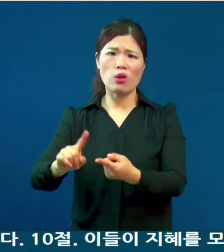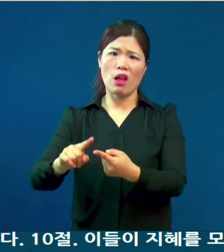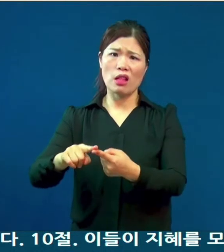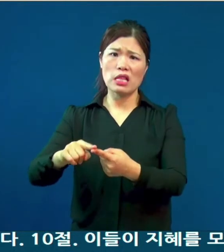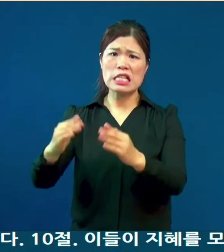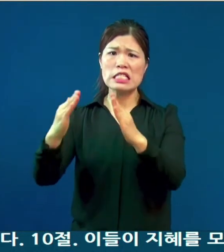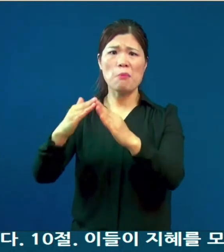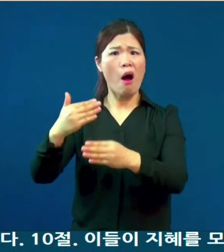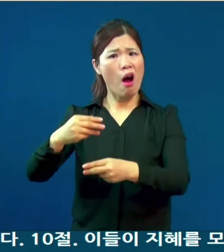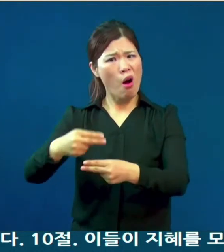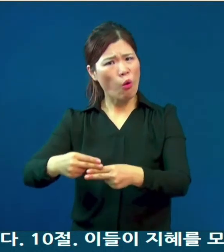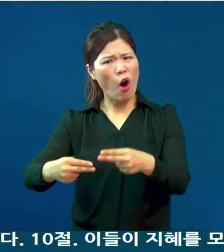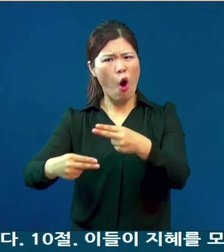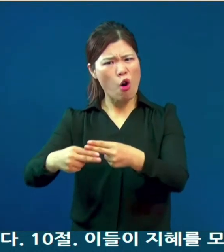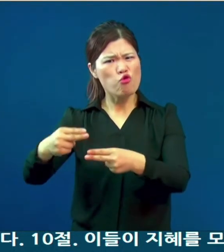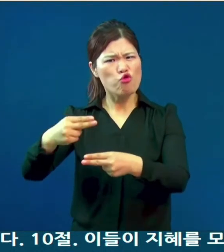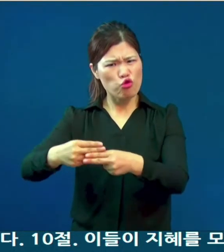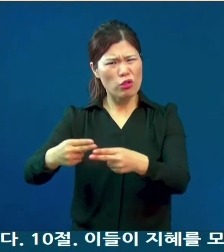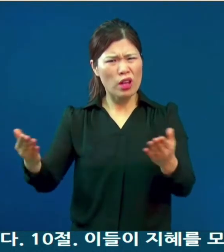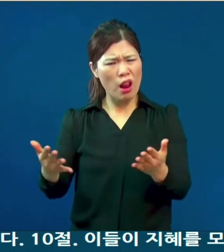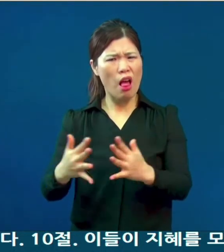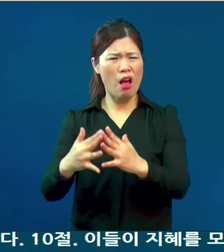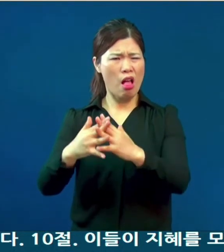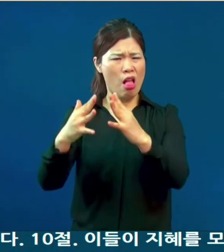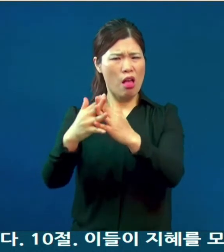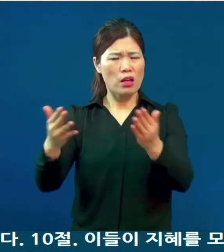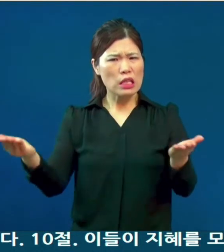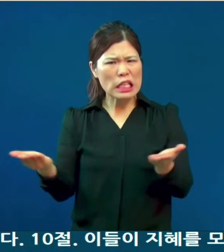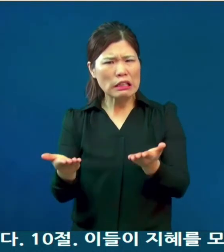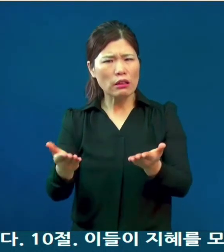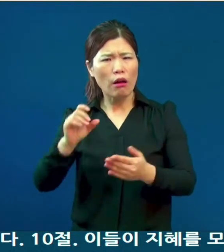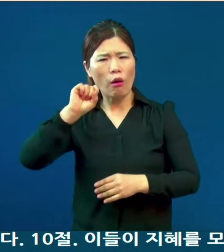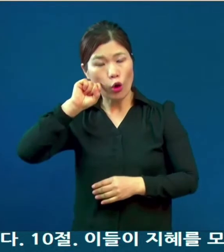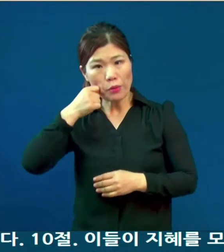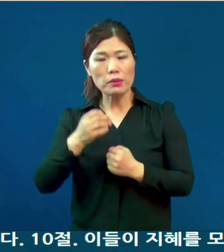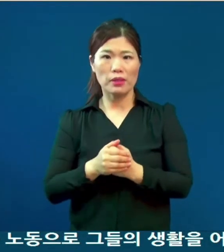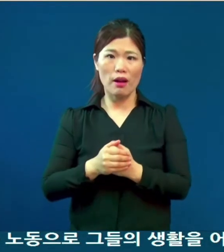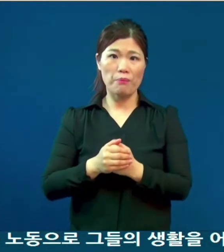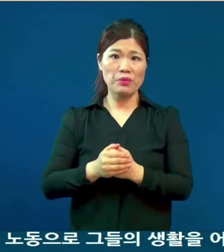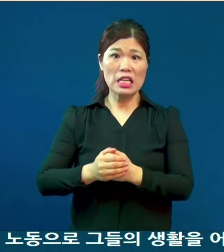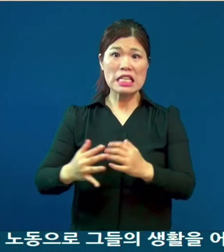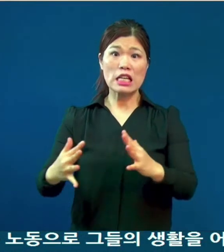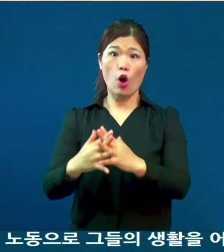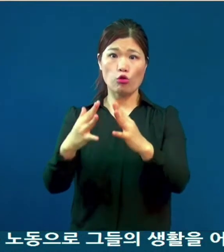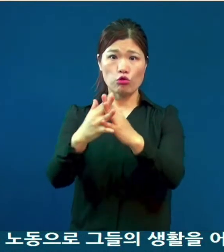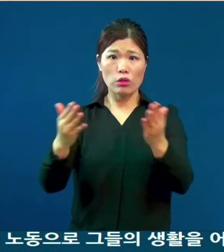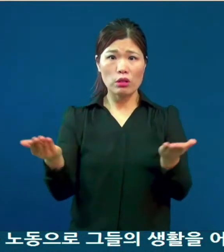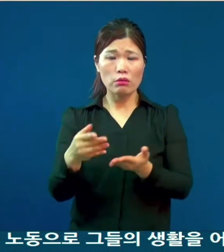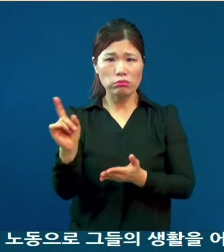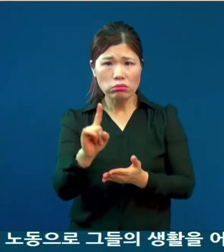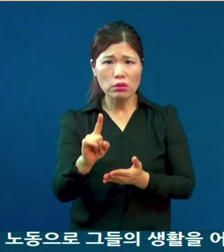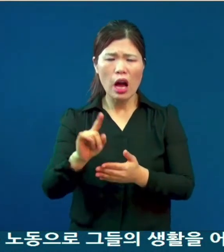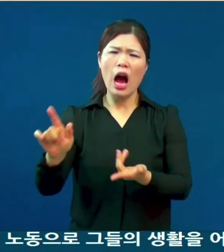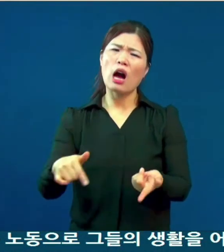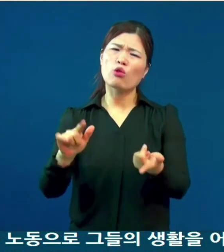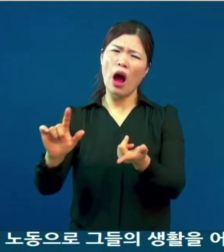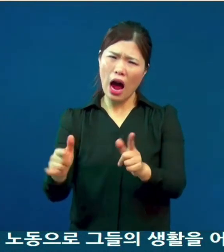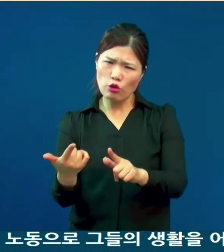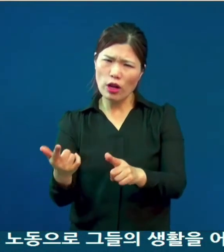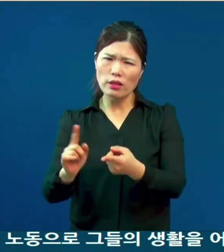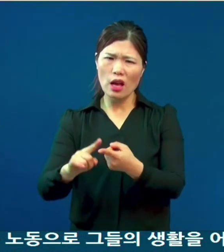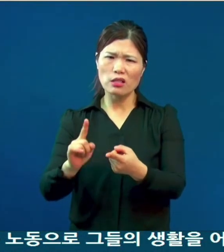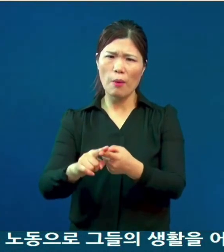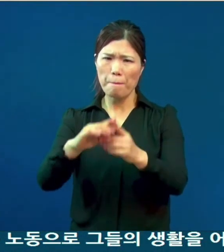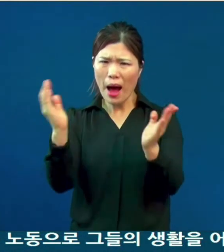익숙하지 않습니다. 건축이라는 것은 하루하루의 일을 정하고 그 할당된 분량을 했는가 했지